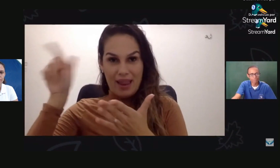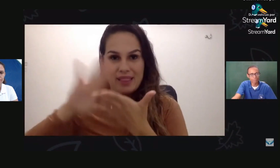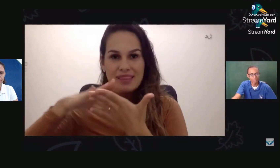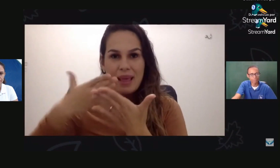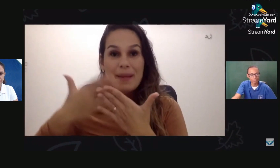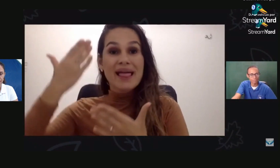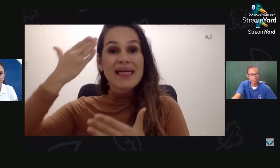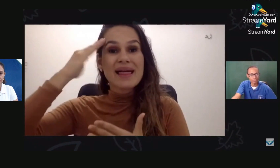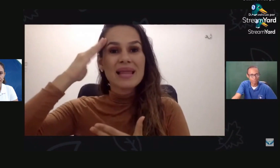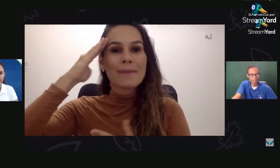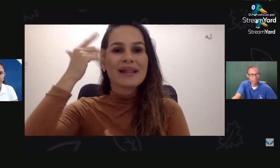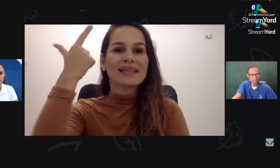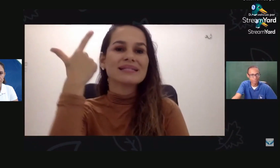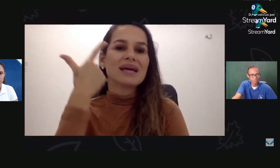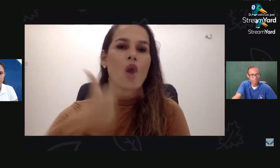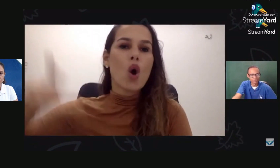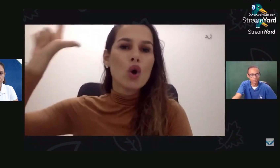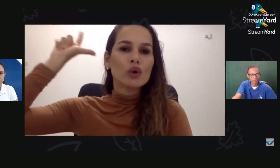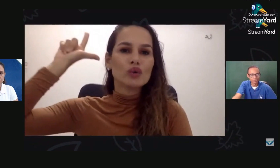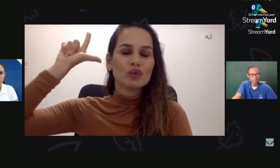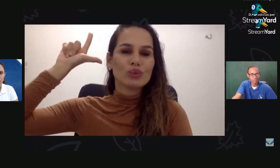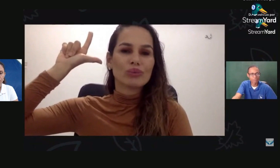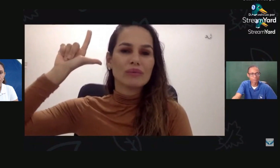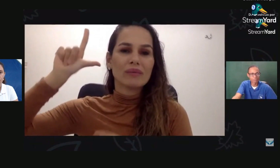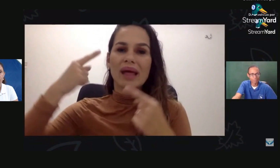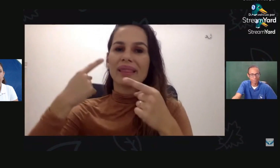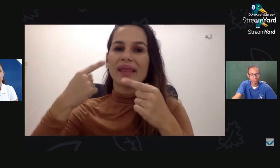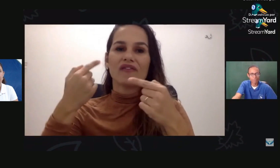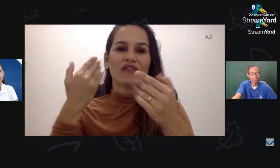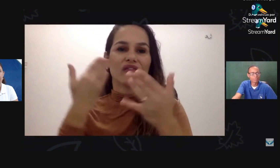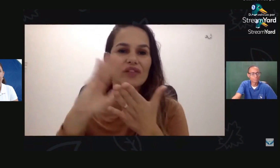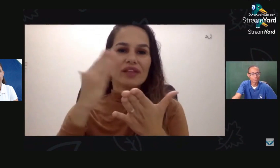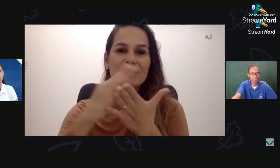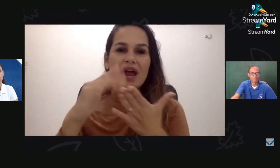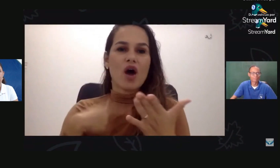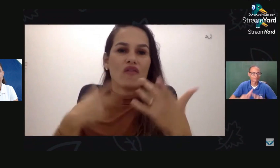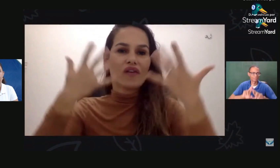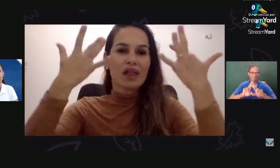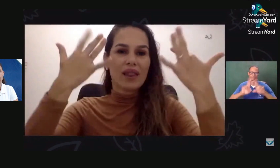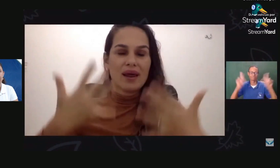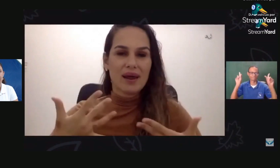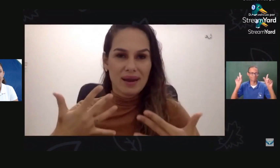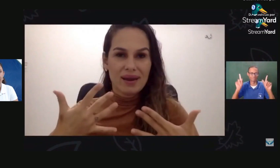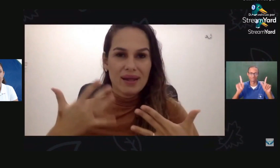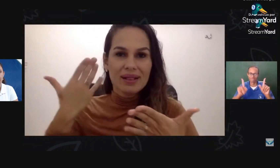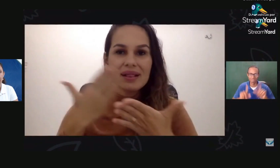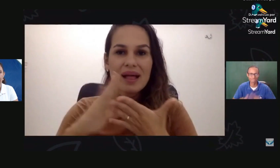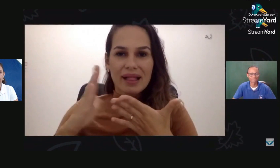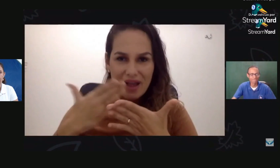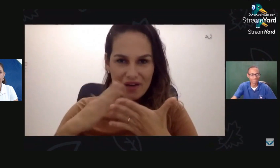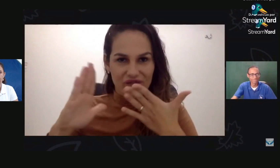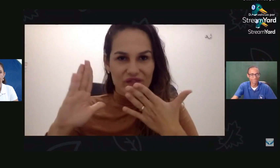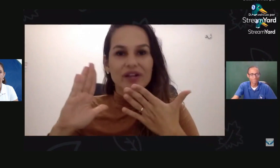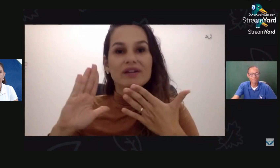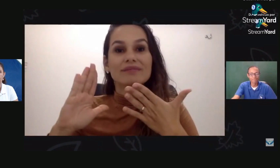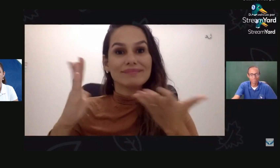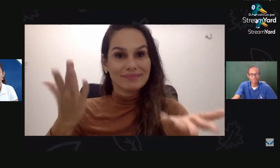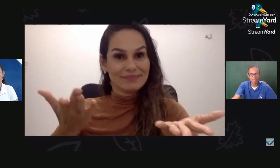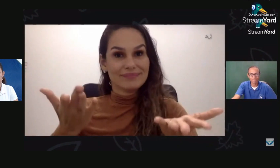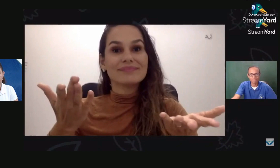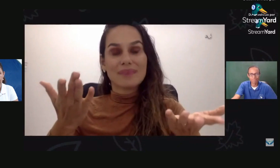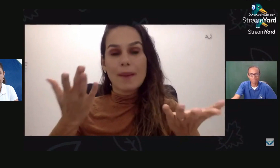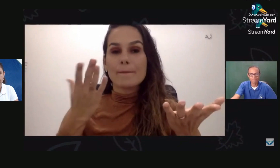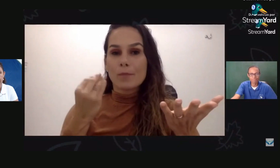né? A minha intérprete, quando a minha intérprete ela tem aquelas barreiras, né?